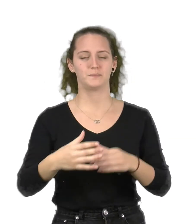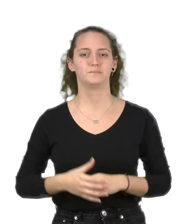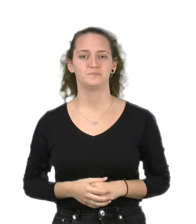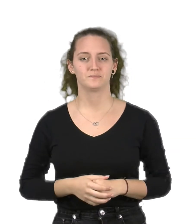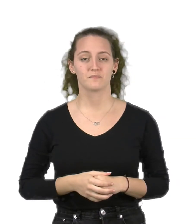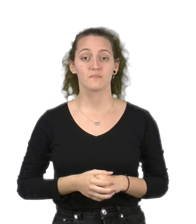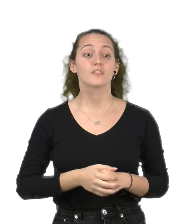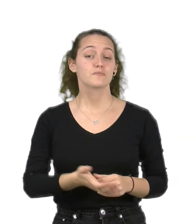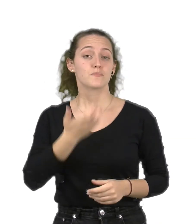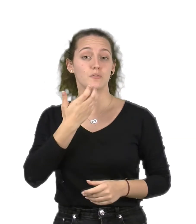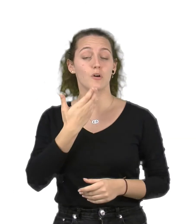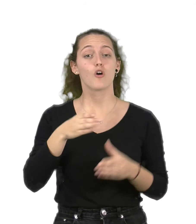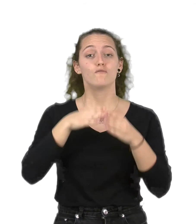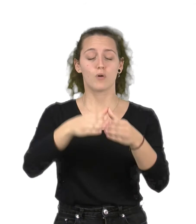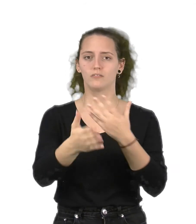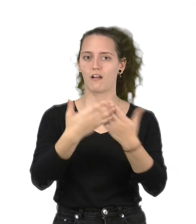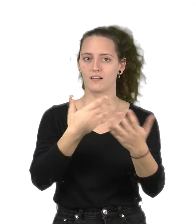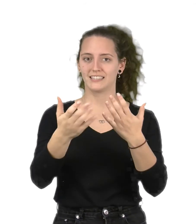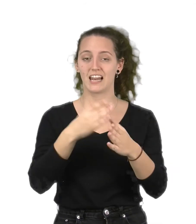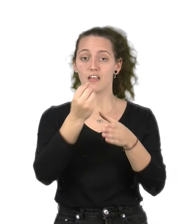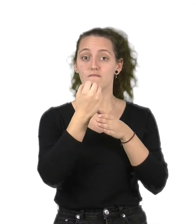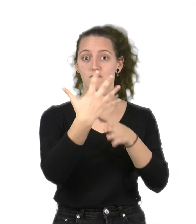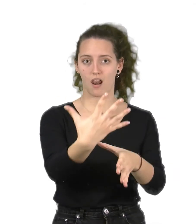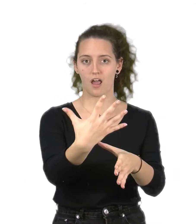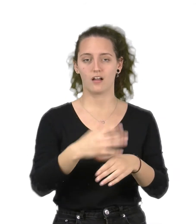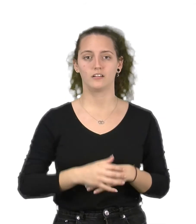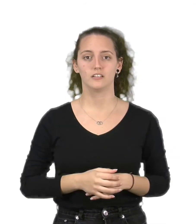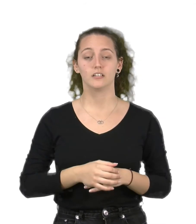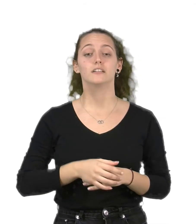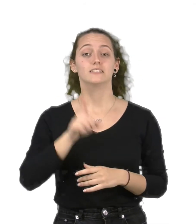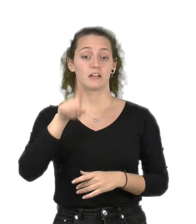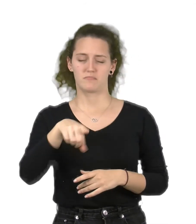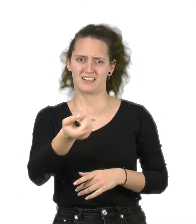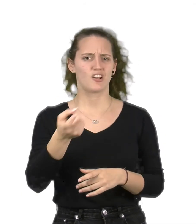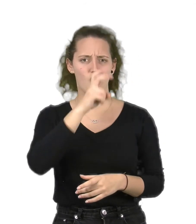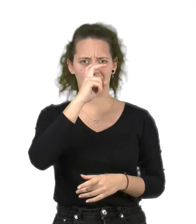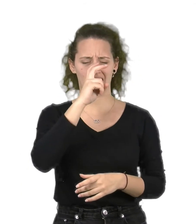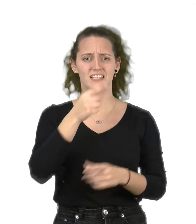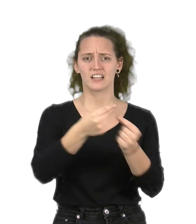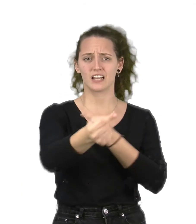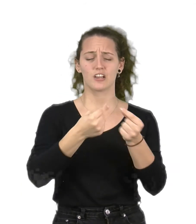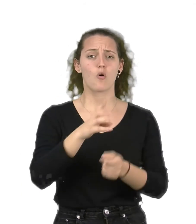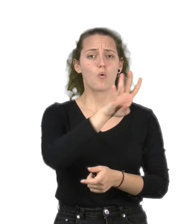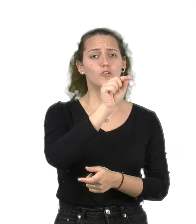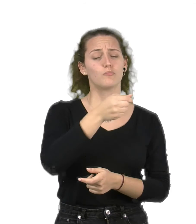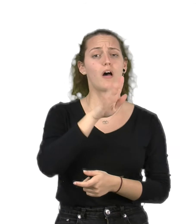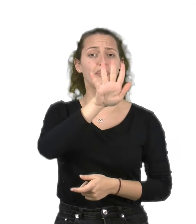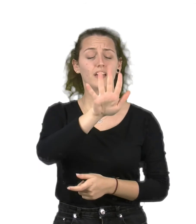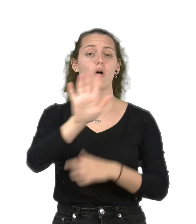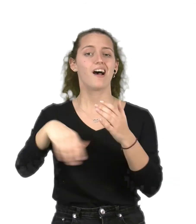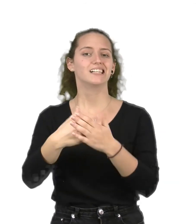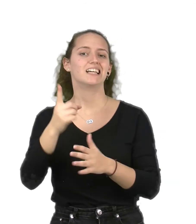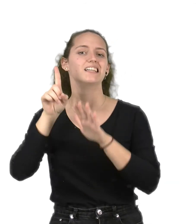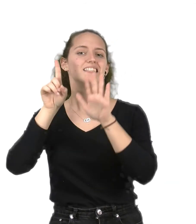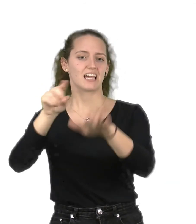ría. Tal es el caso de los botes artesanales de vela, embarcaciones clásicas de 4,50 a